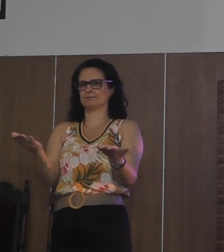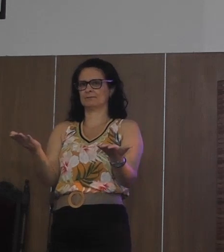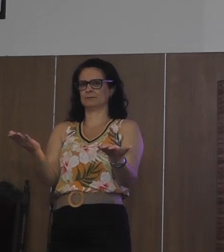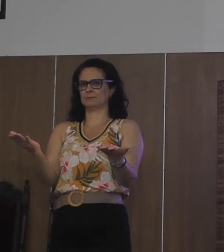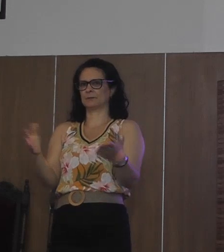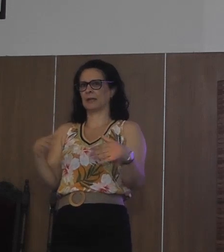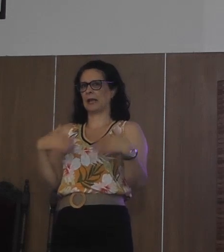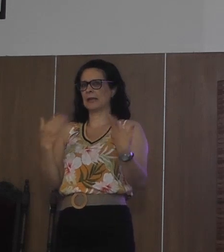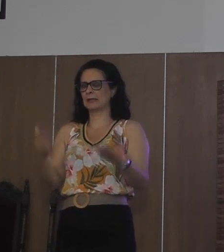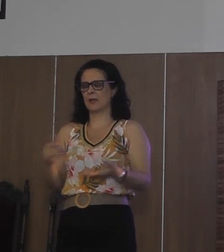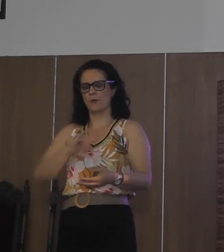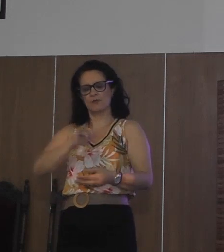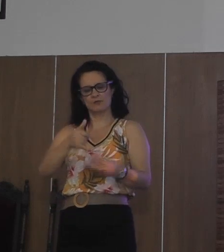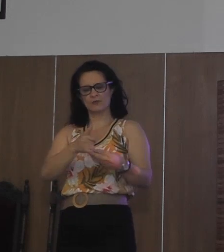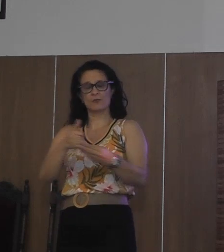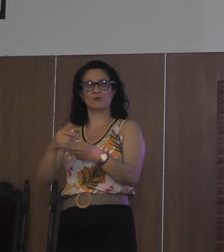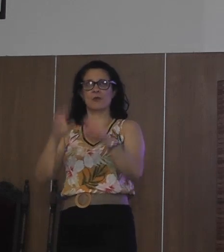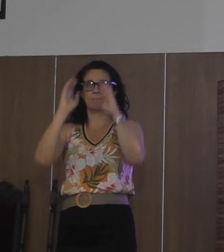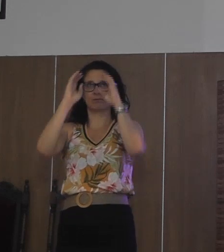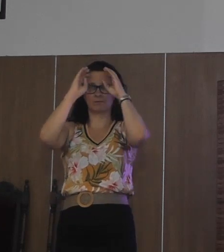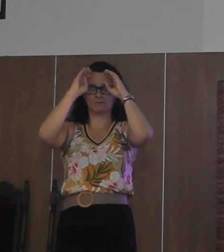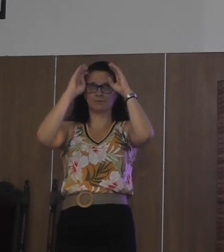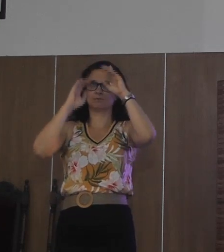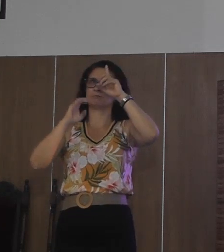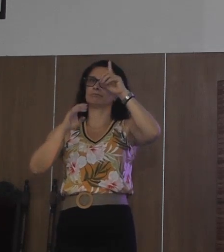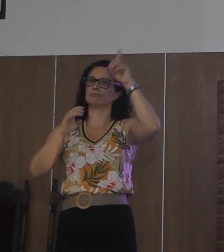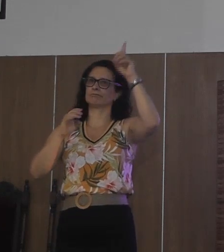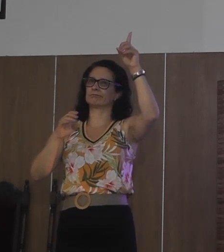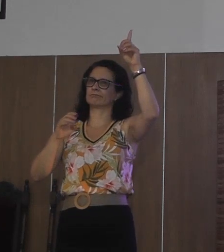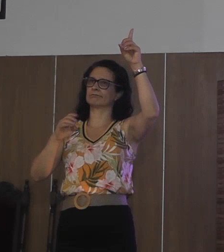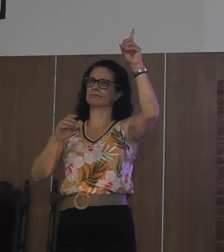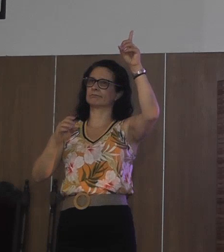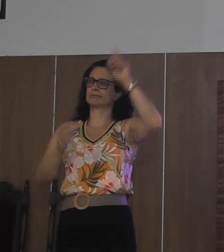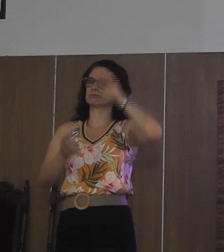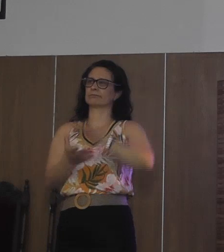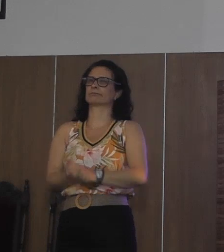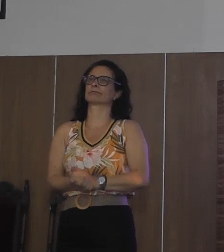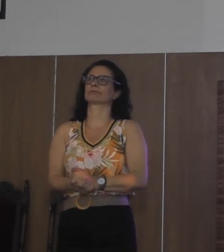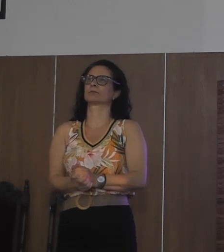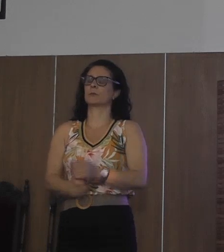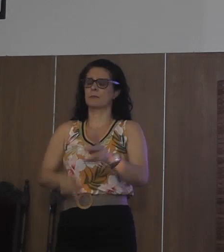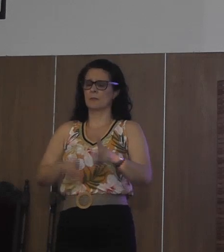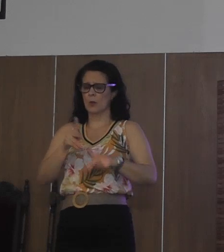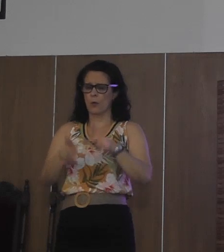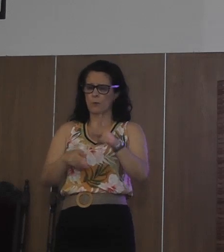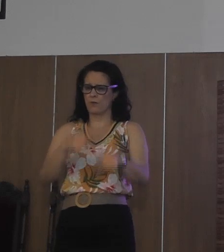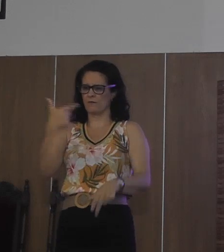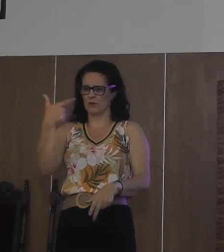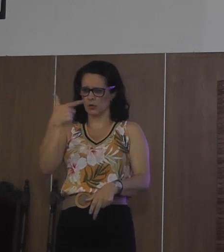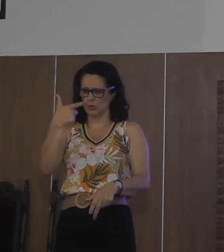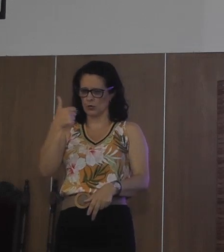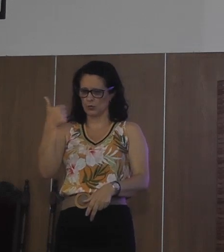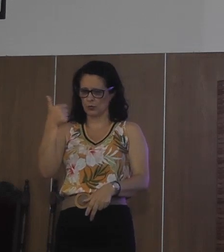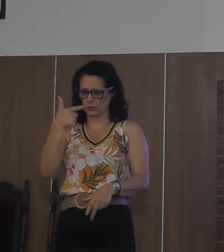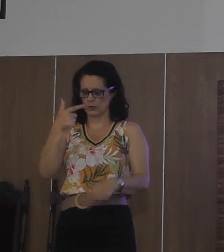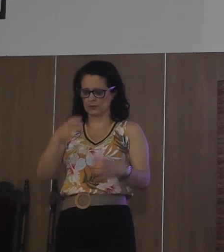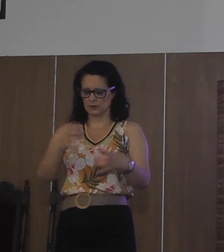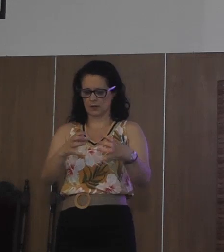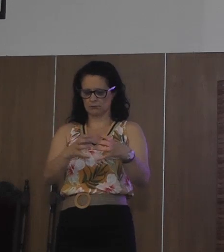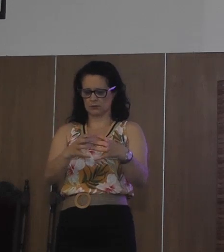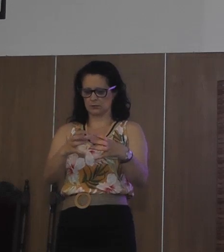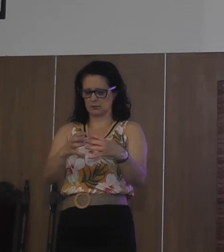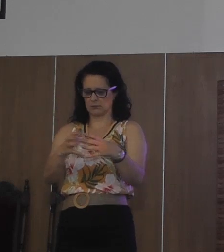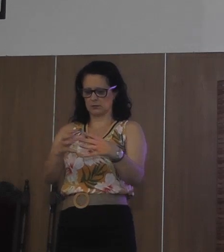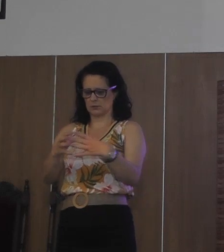E aquele homem faz isso. Israel havia 12 tribos. Aqui eu faço